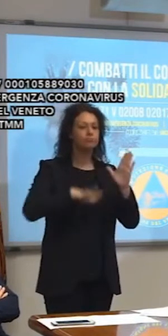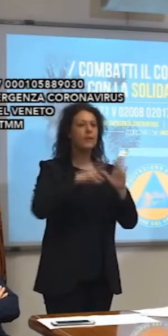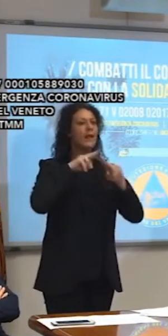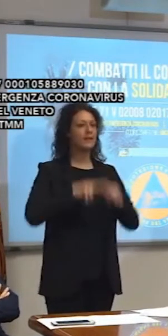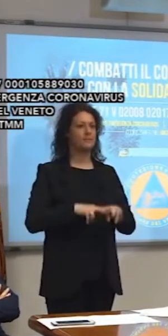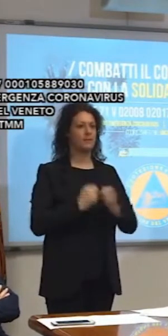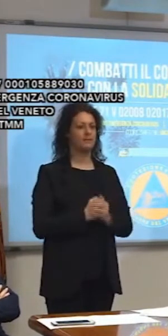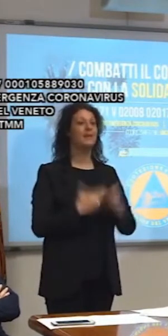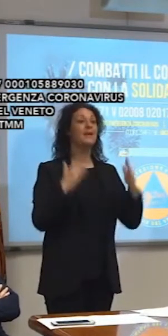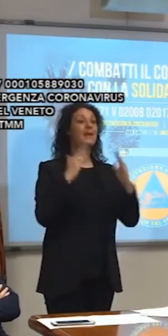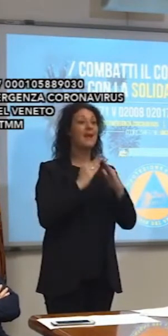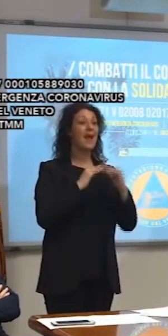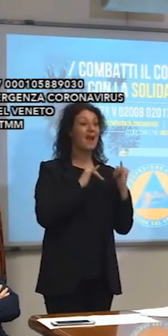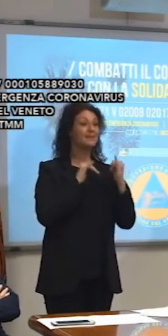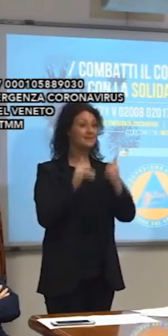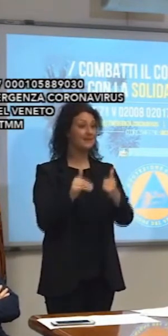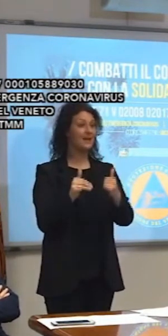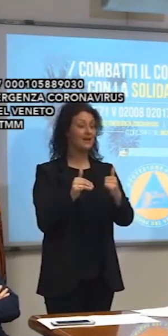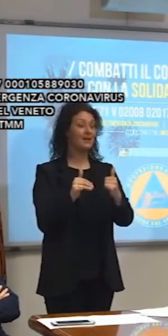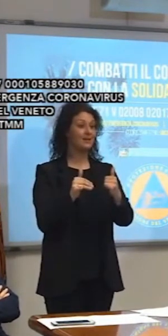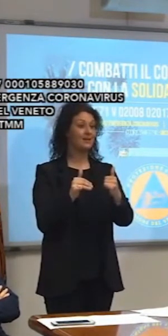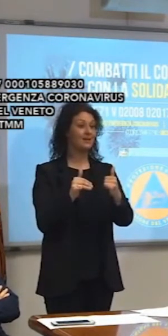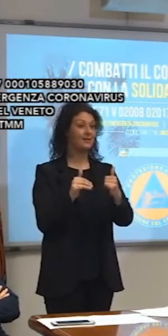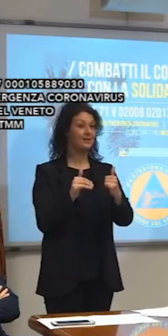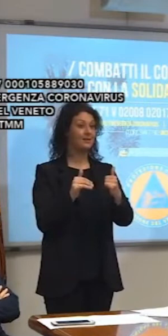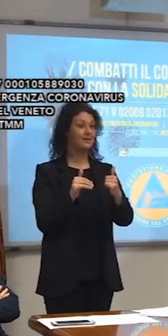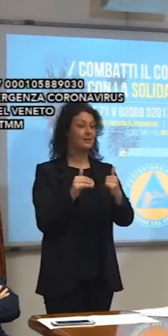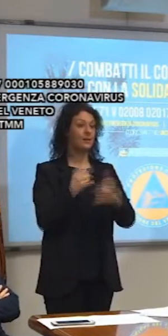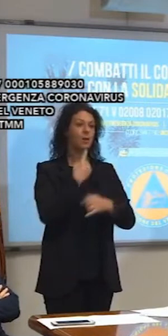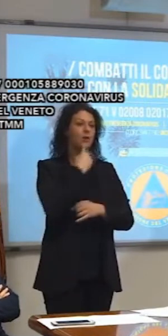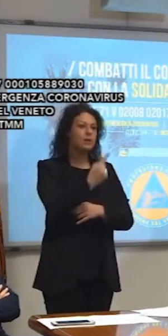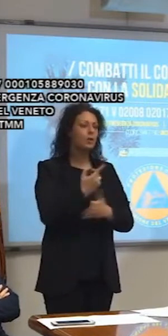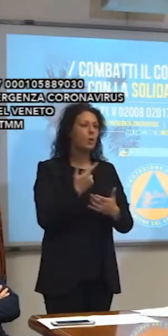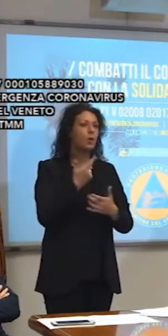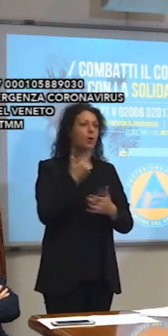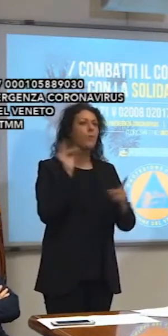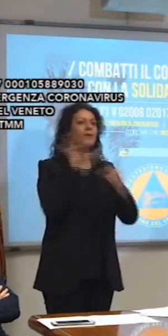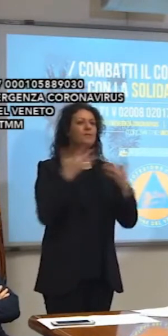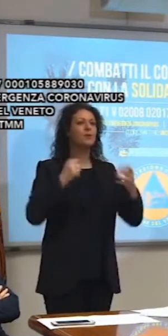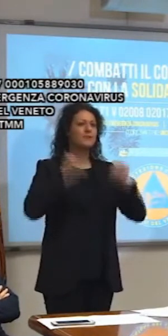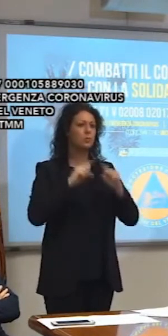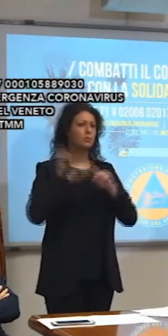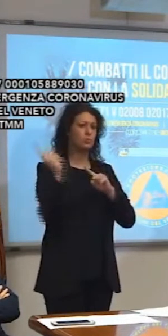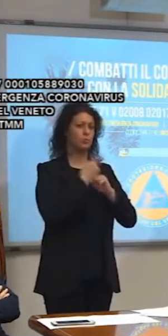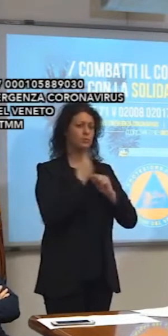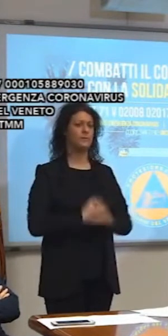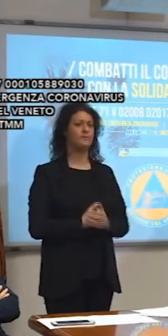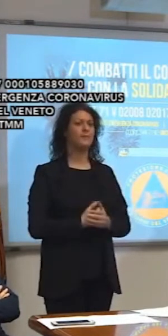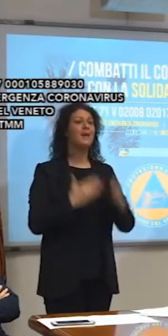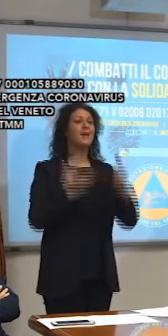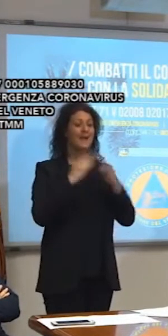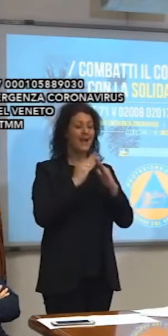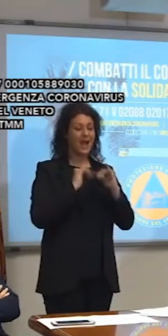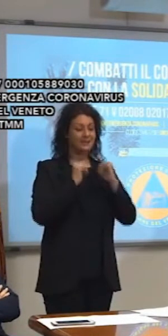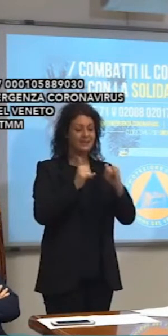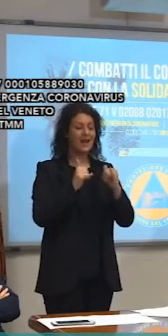casa, perdonatemi gli imperativi, ma lo dico per il bene di tutti noi, si esce di casa limitatamente a un